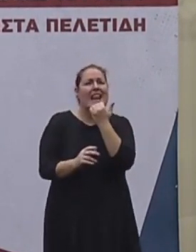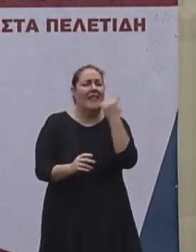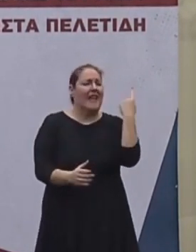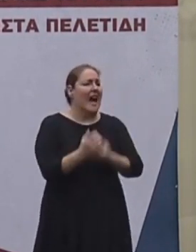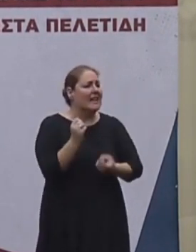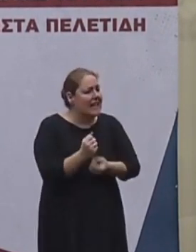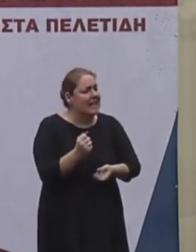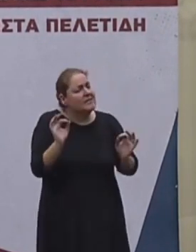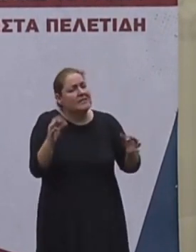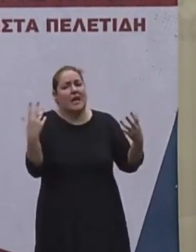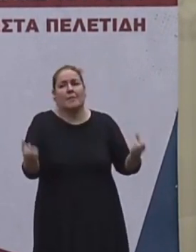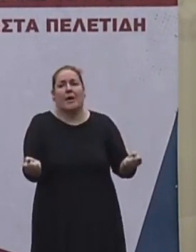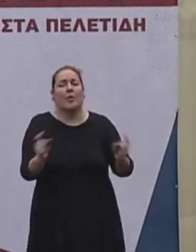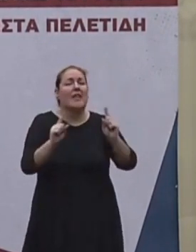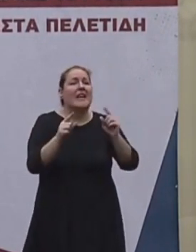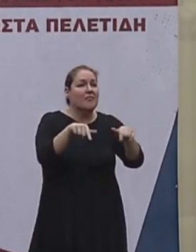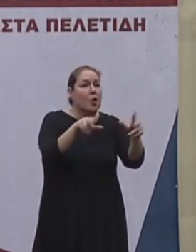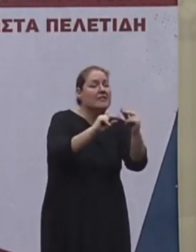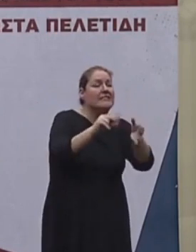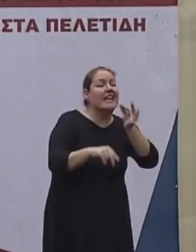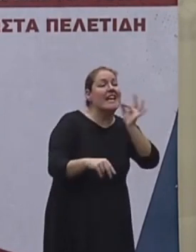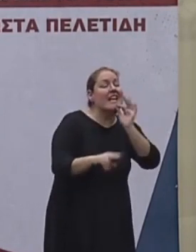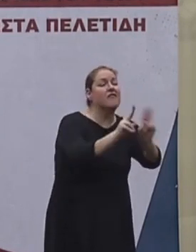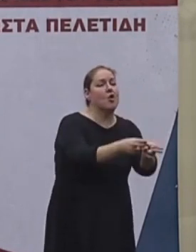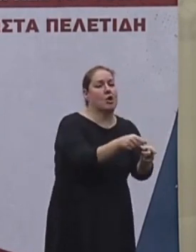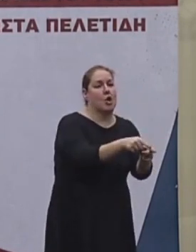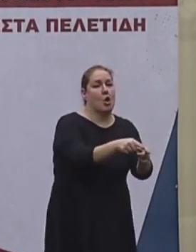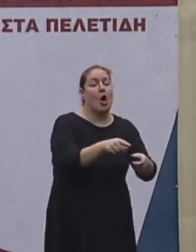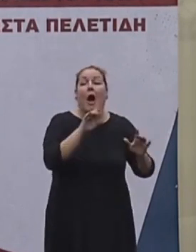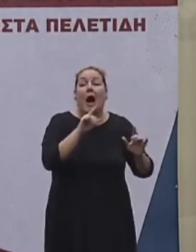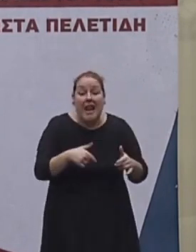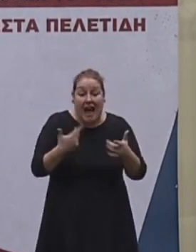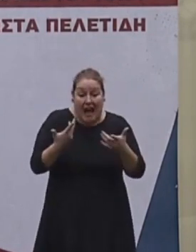δεν λύνονται με την κριτική στο καφενείο. Λύνονται με συμπαράταξη και